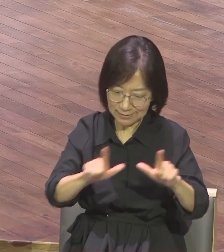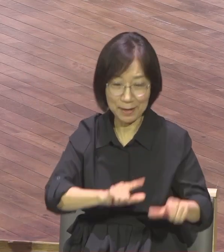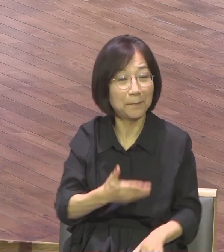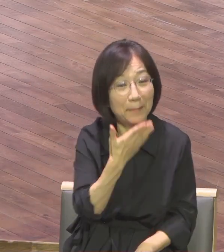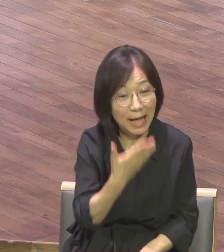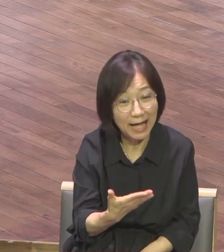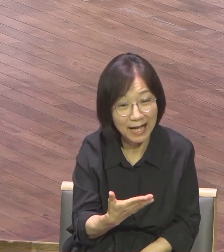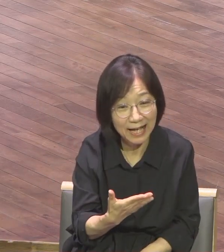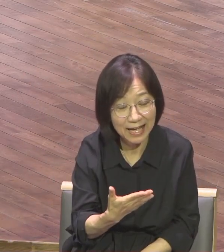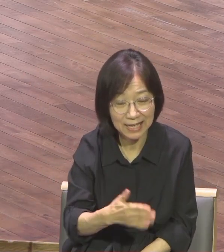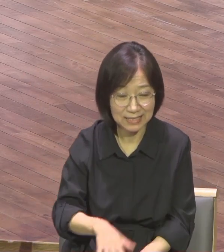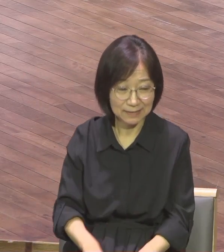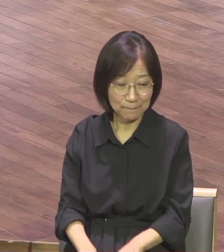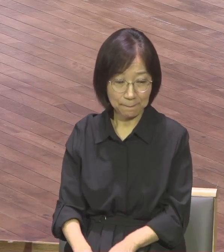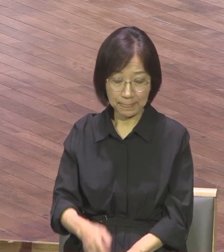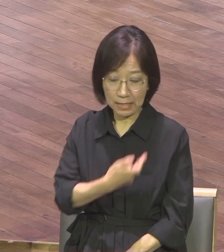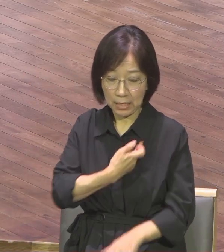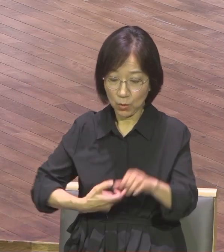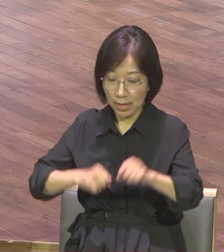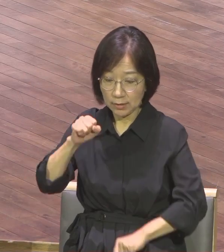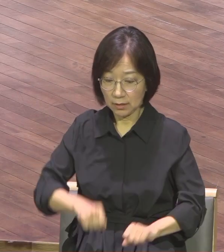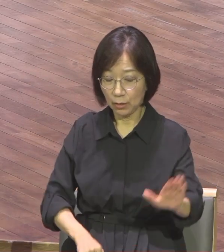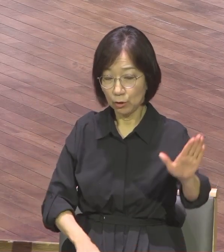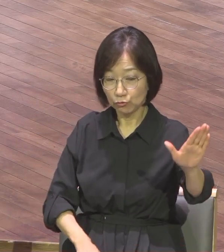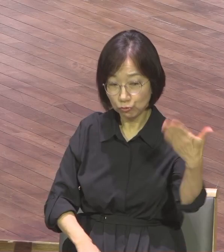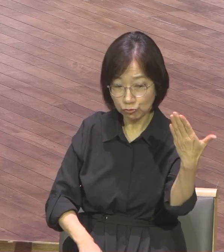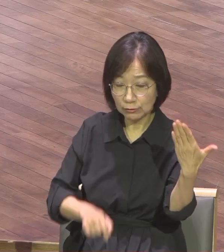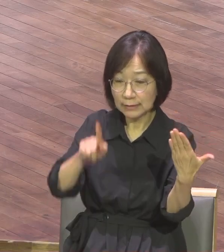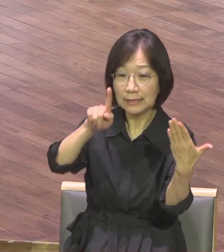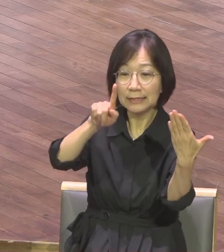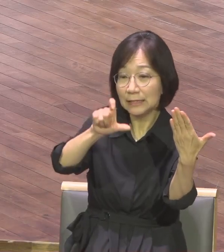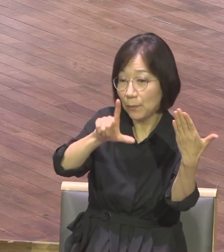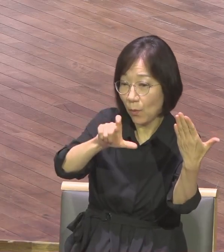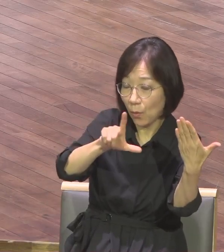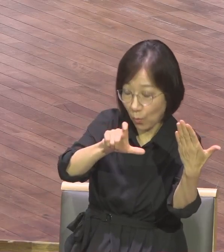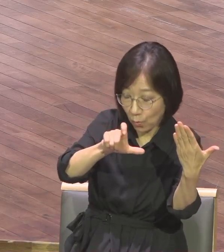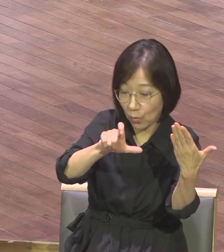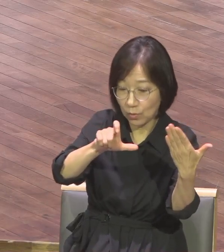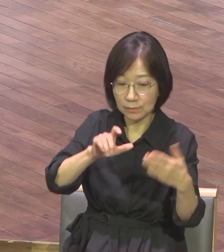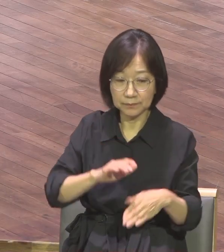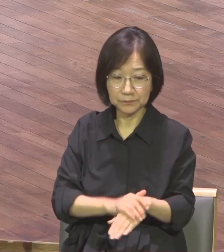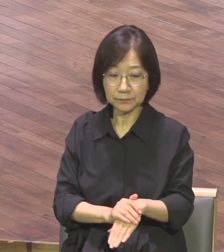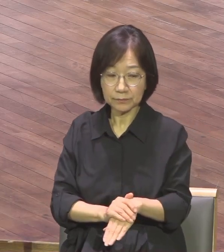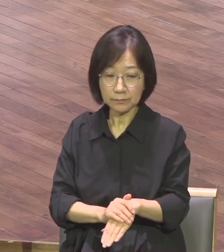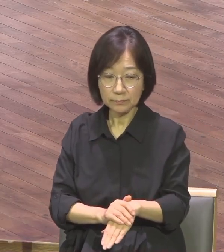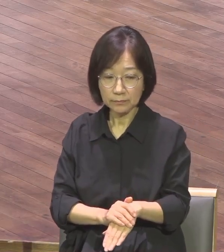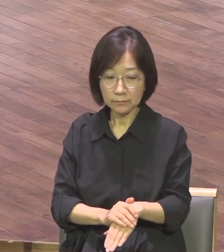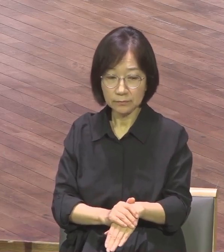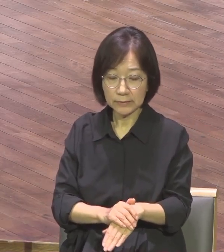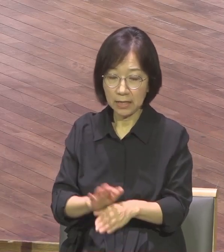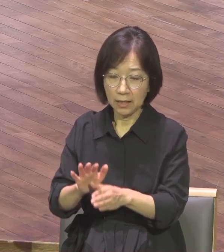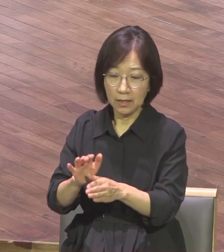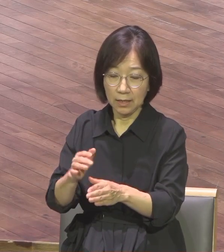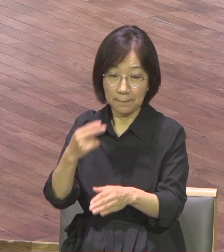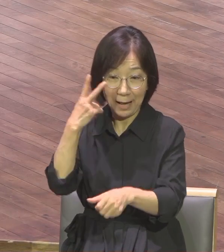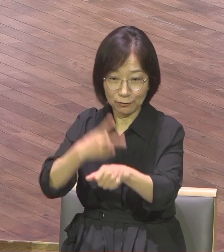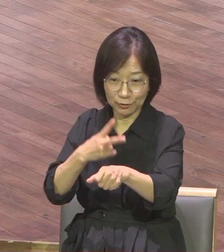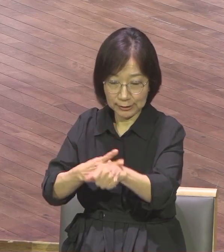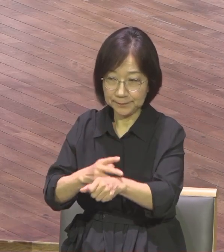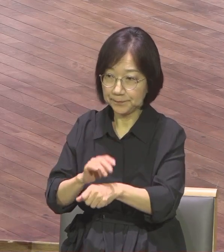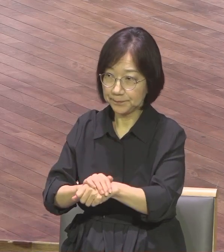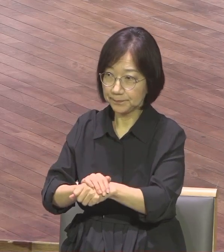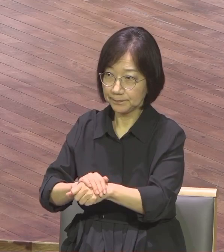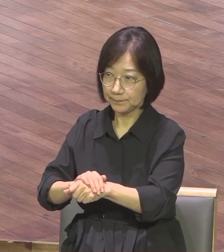오늘도 사도행전 9장 15절의 말씀을 확실히 붙잡았기 때문에 다메섹 사건 이후에 한 번도 흔들림이